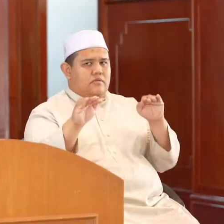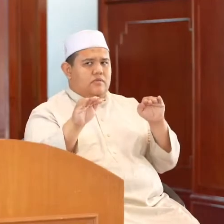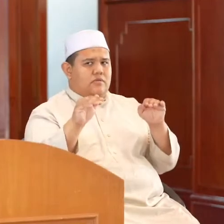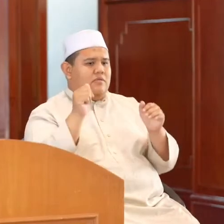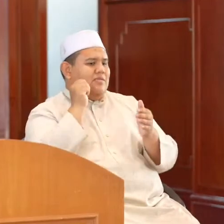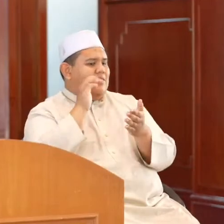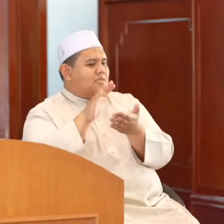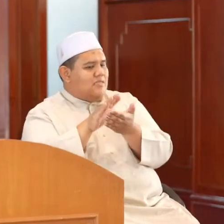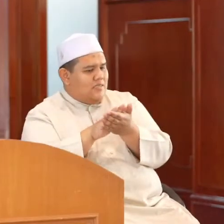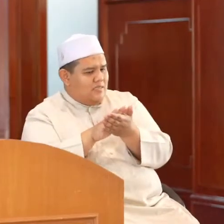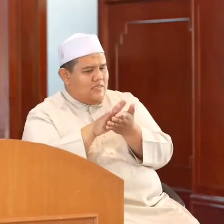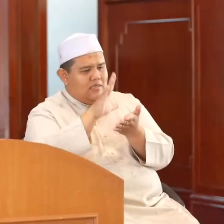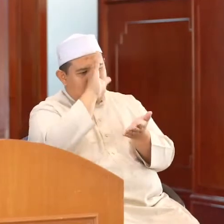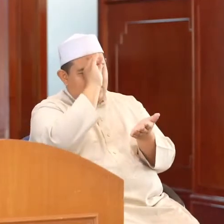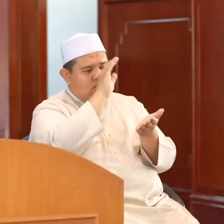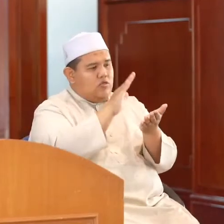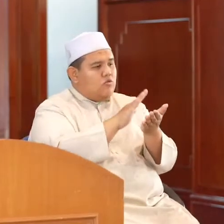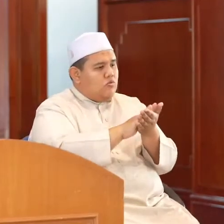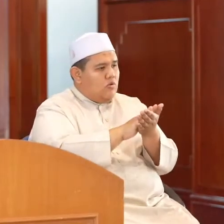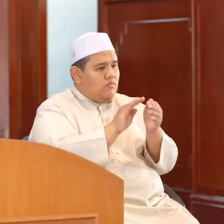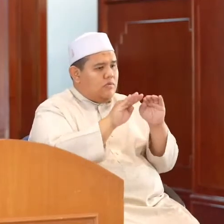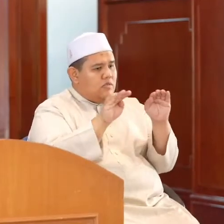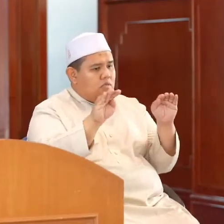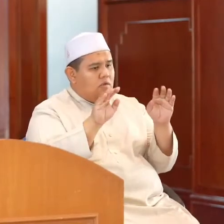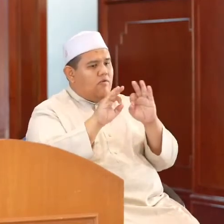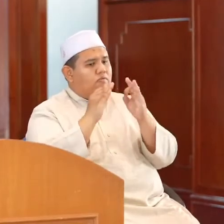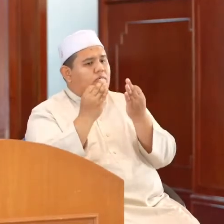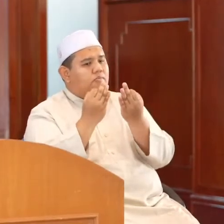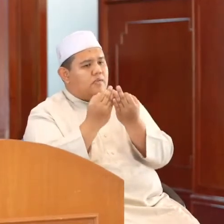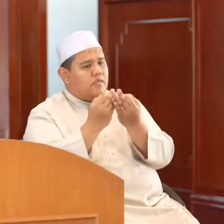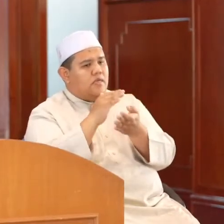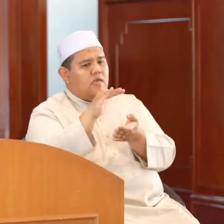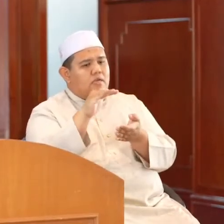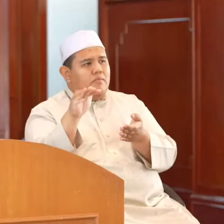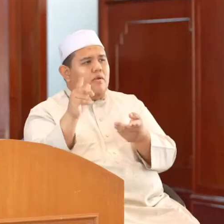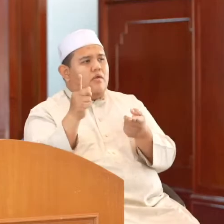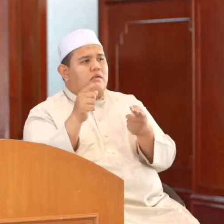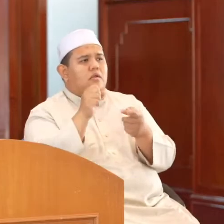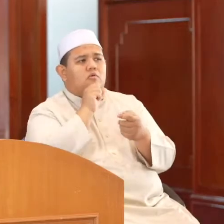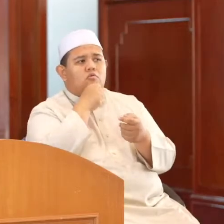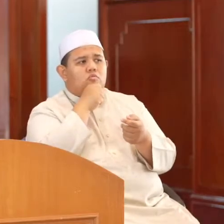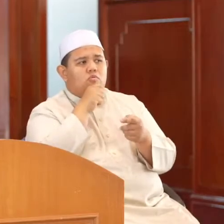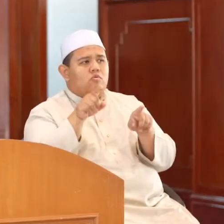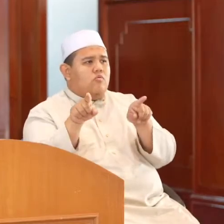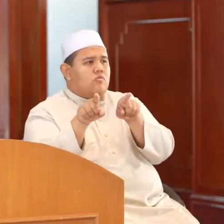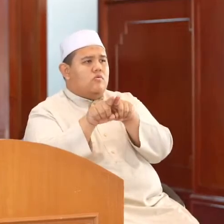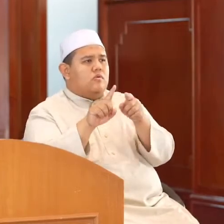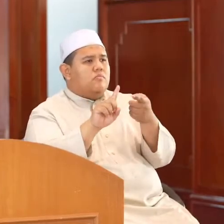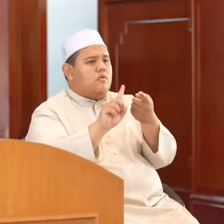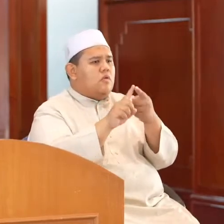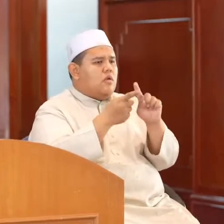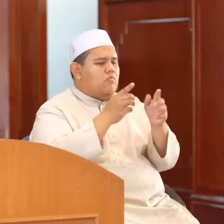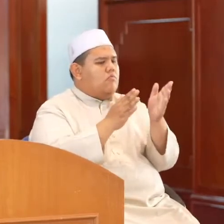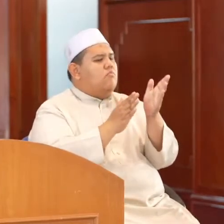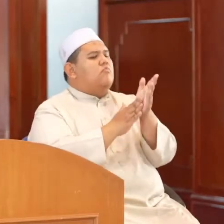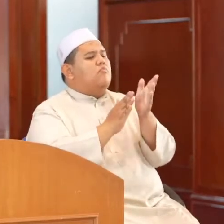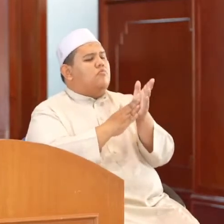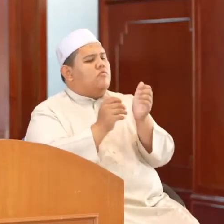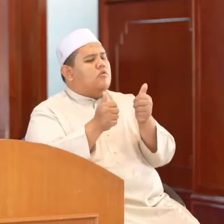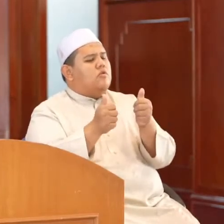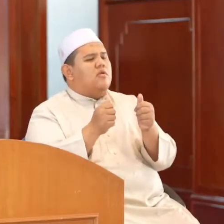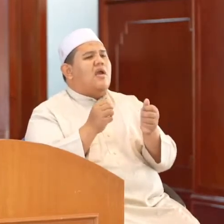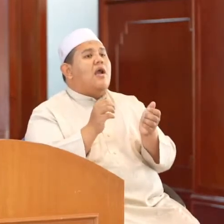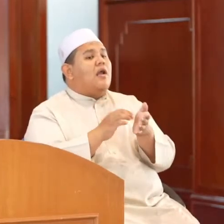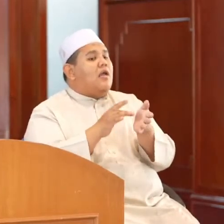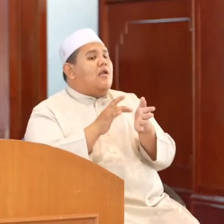isteri kita, suami kita, apa ni, keluarga kita, yang seumur, sebaya, rakan taulang puji kita. Yang ini